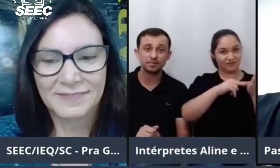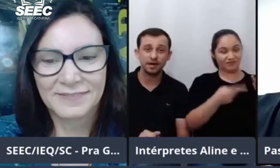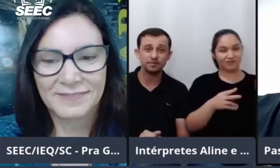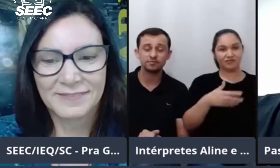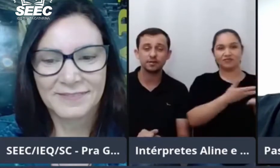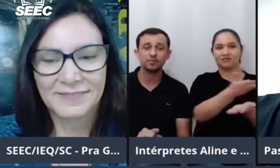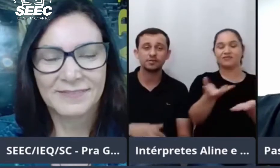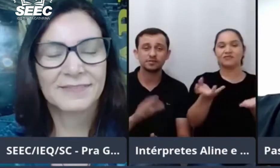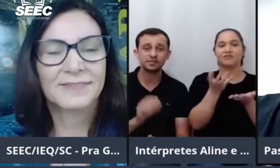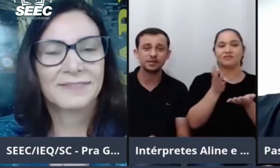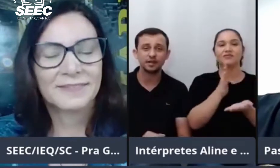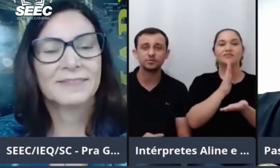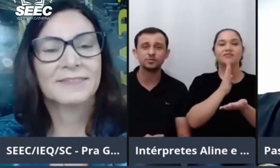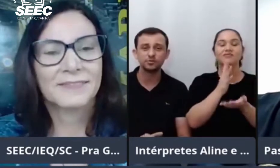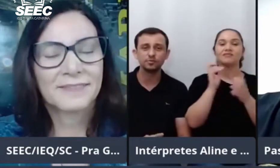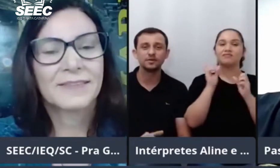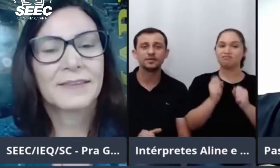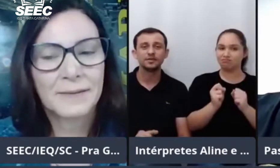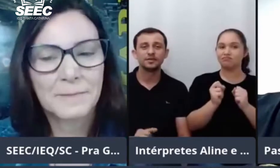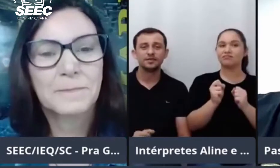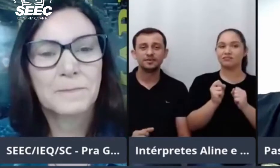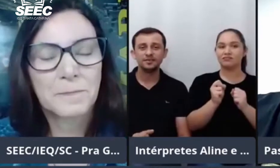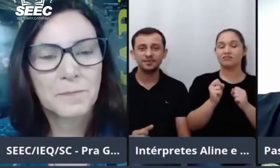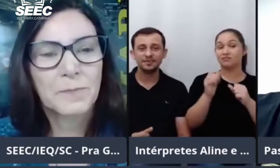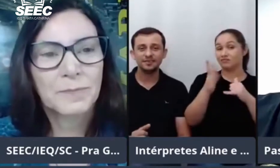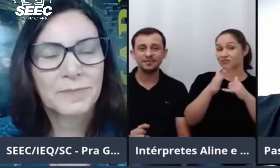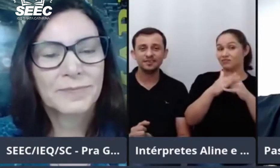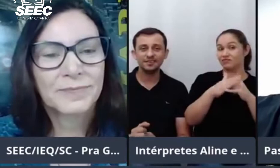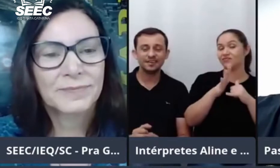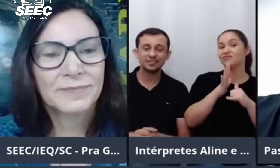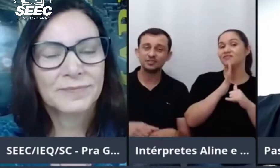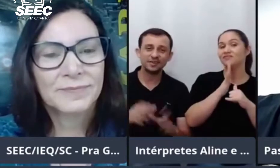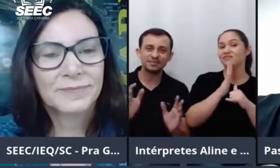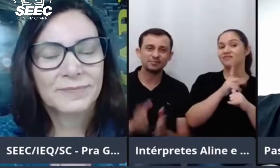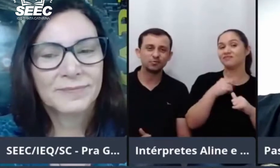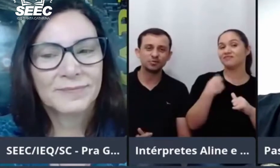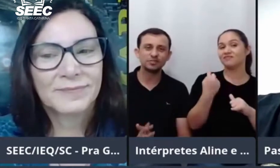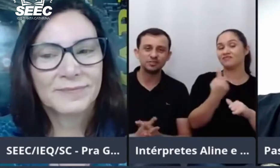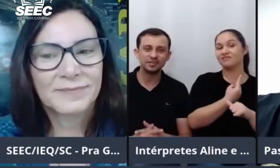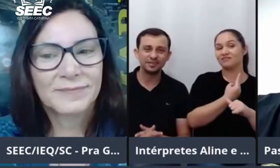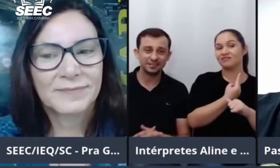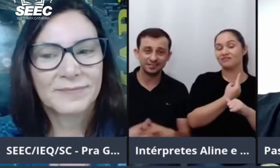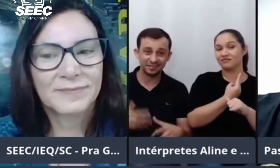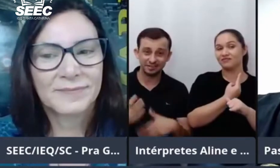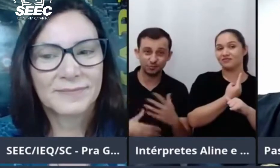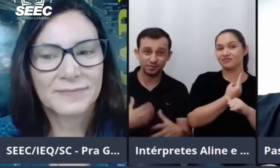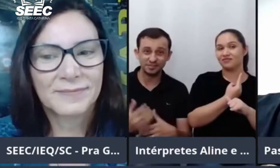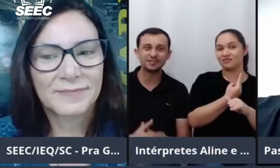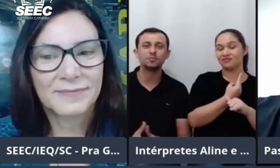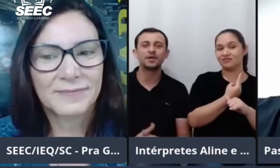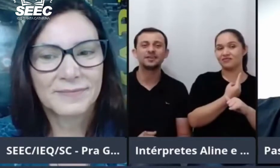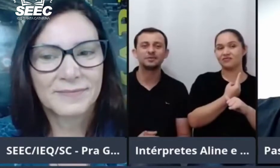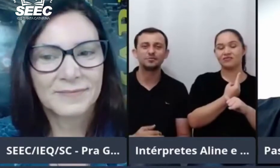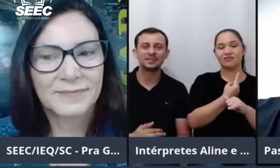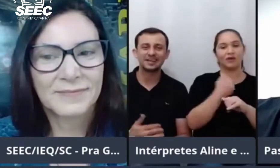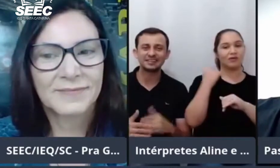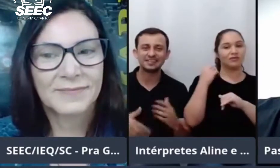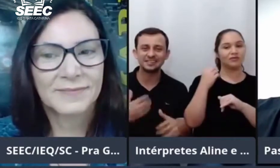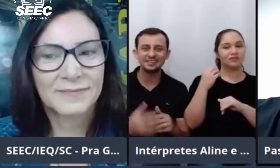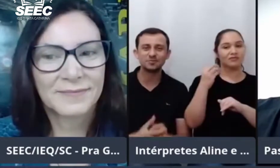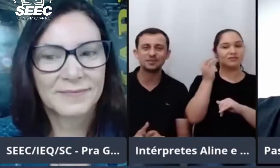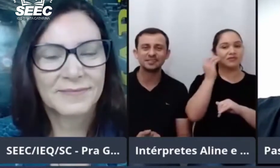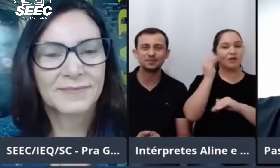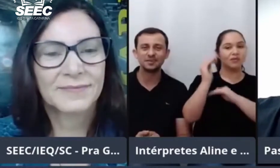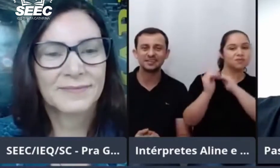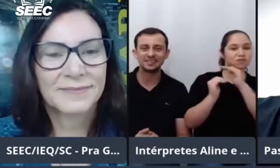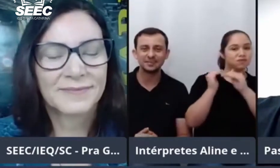nosso trabalho, né? Pode acessar lá no YouTube. E a gente vai, quando a gente está se esforçando para dar uma